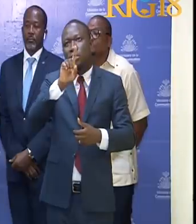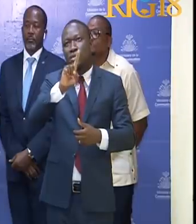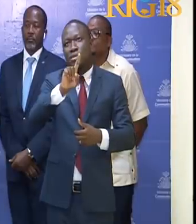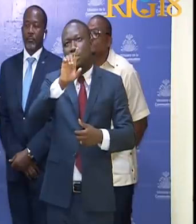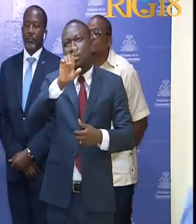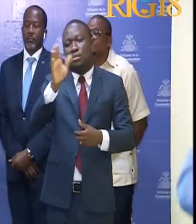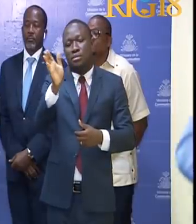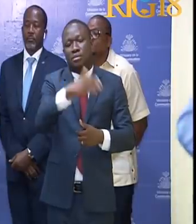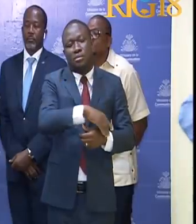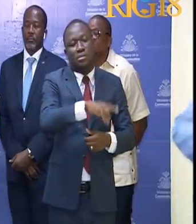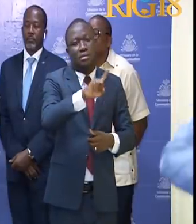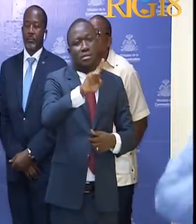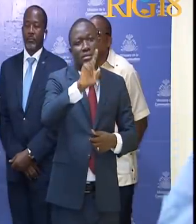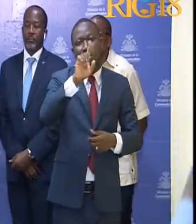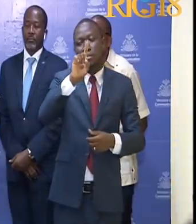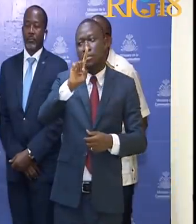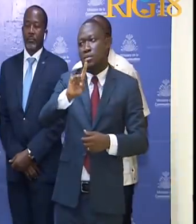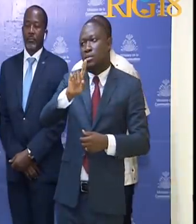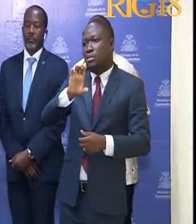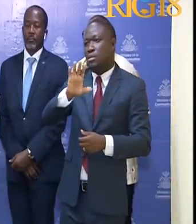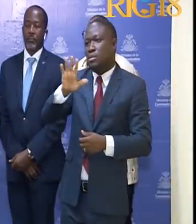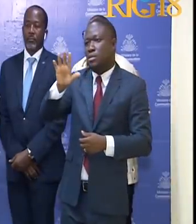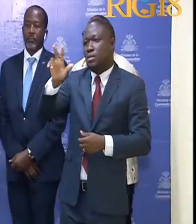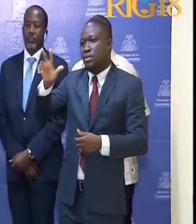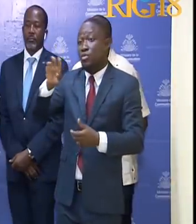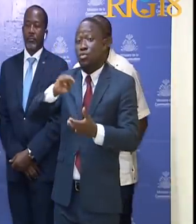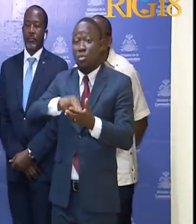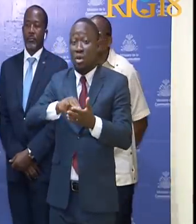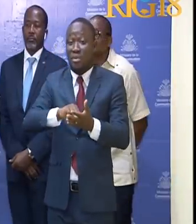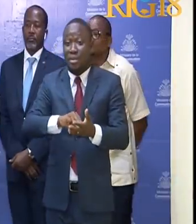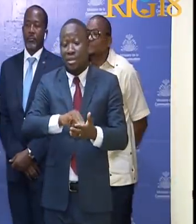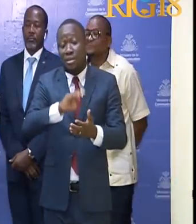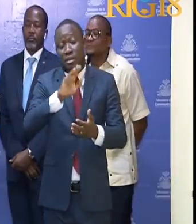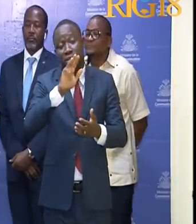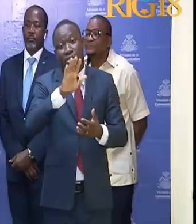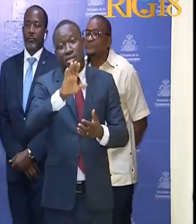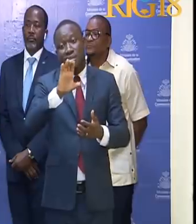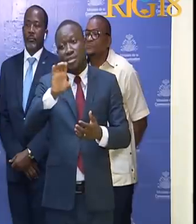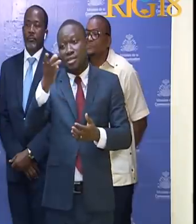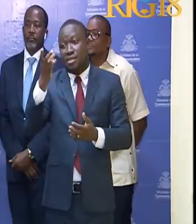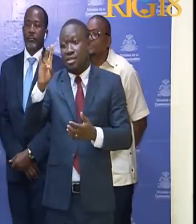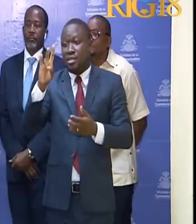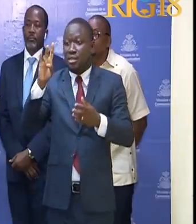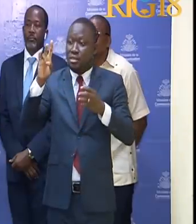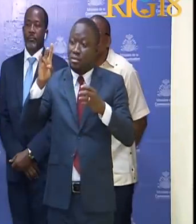153 517 cas confirmés. Nous gagnons